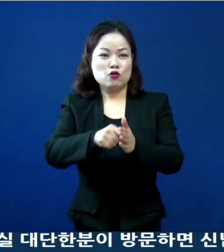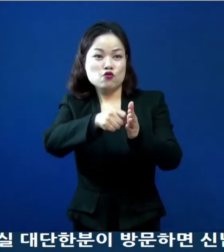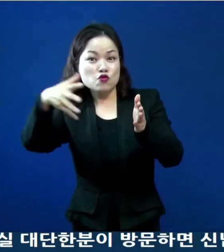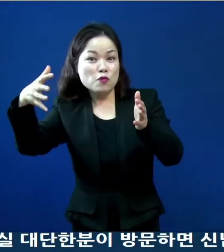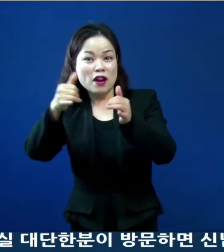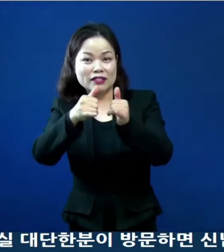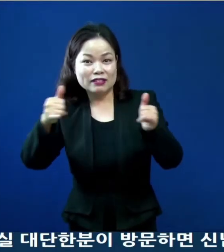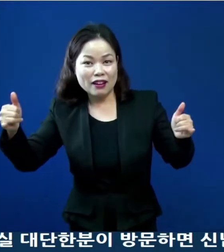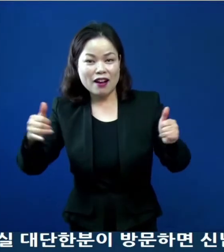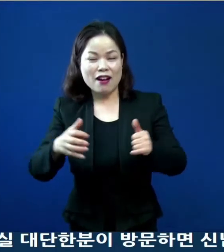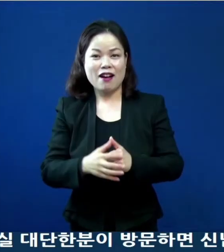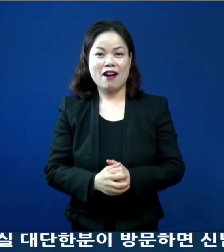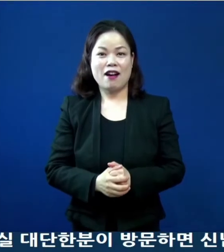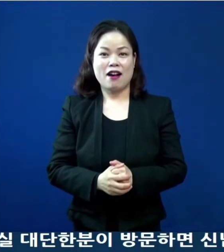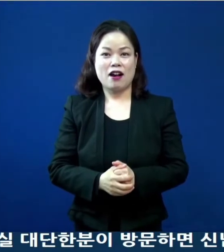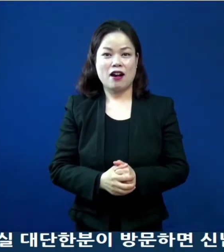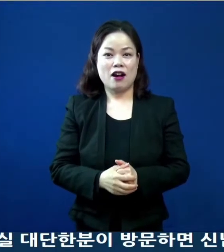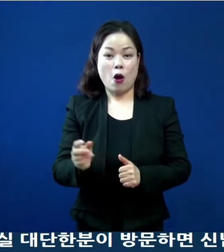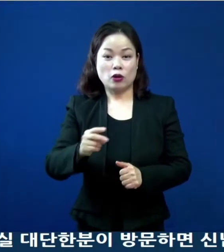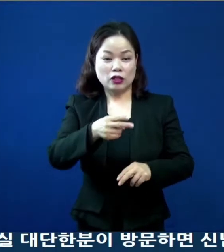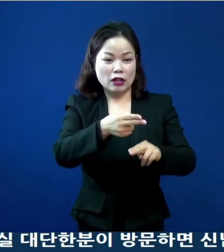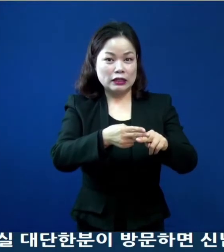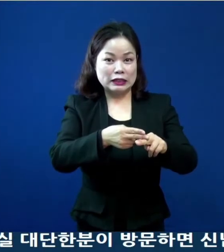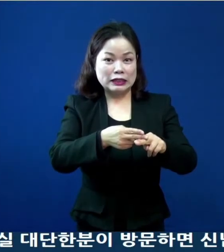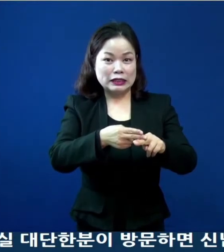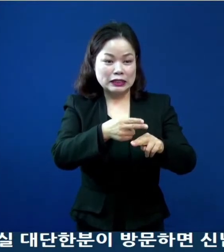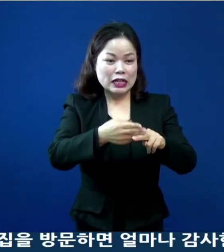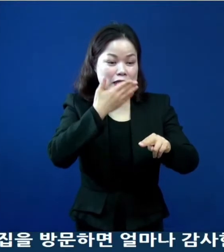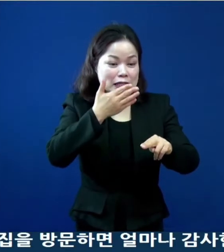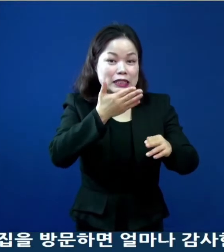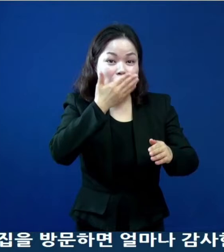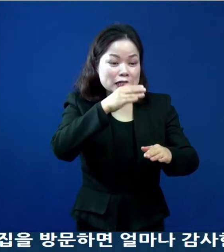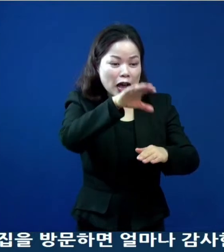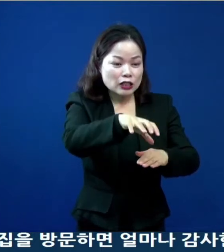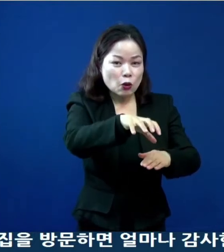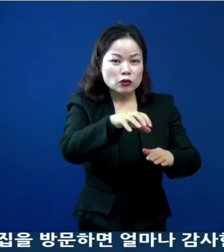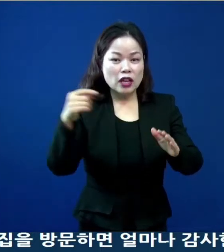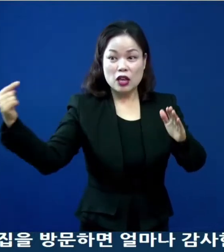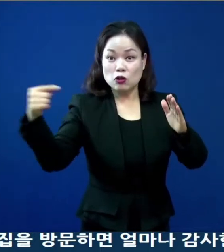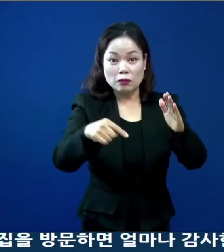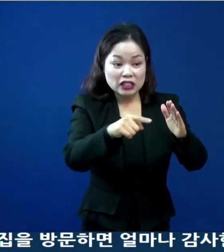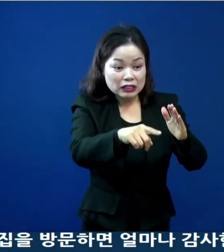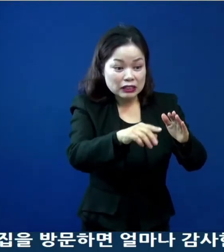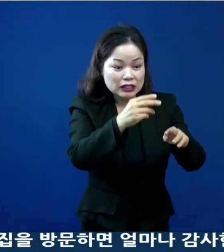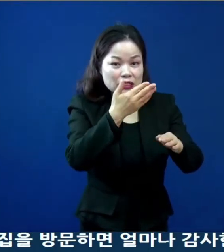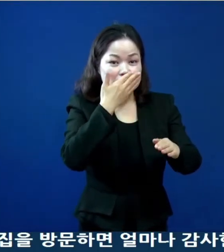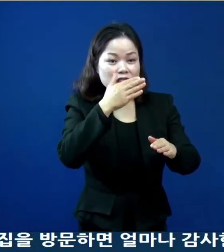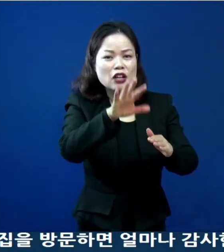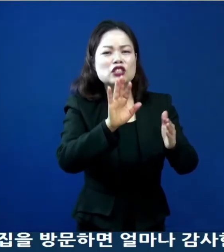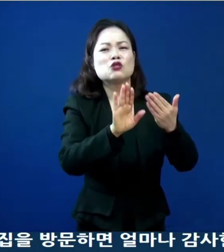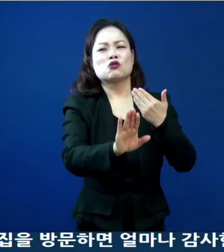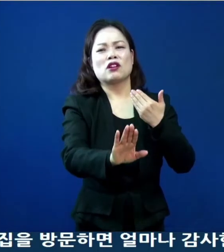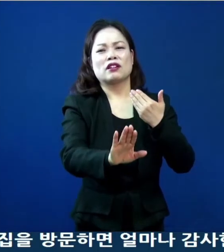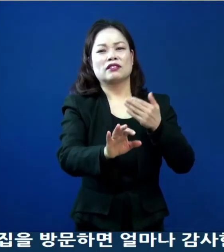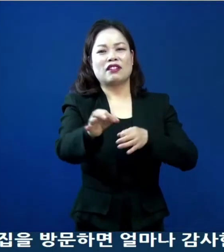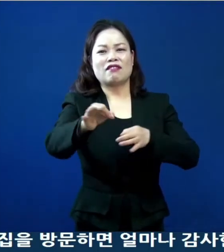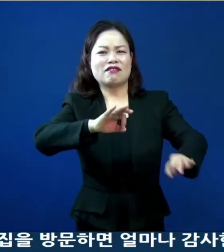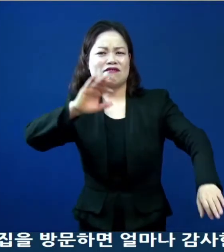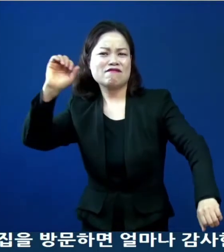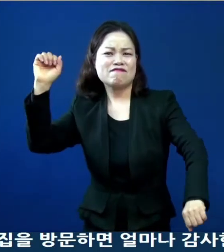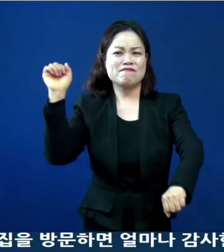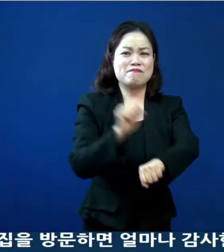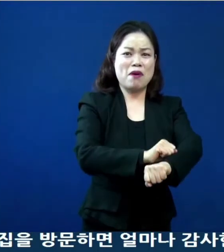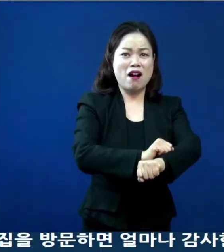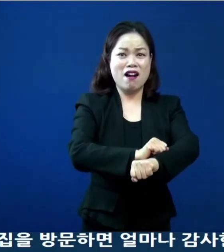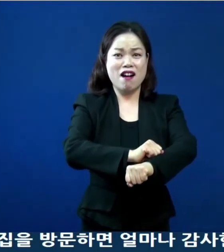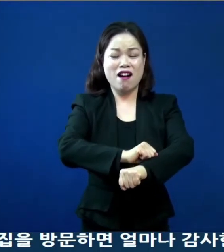유명인이 어떤 식당을 방문만 해도 그 식당 그 이후에 장사가 잘